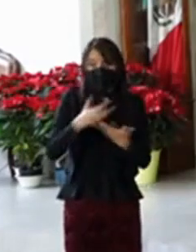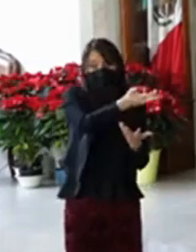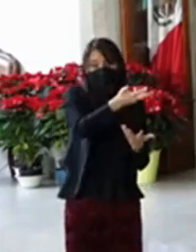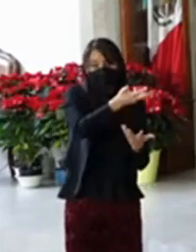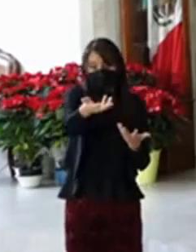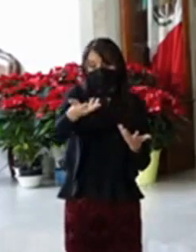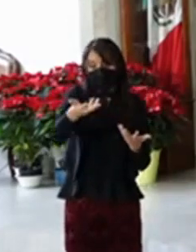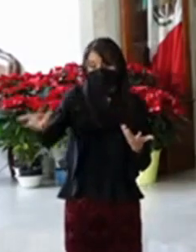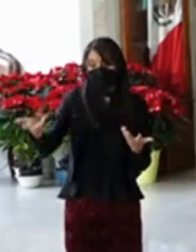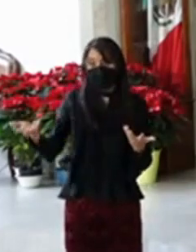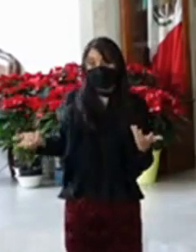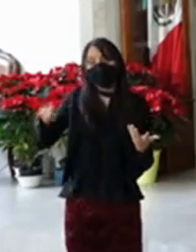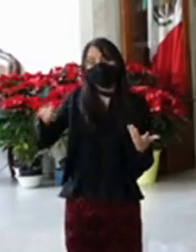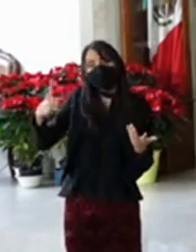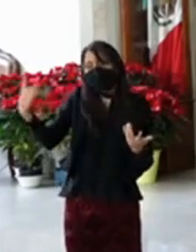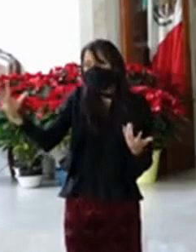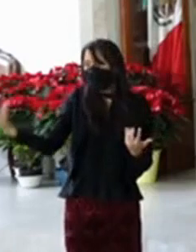perdidas,